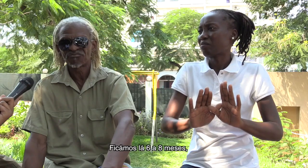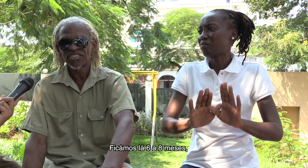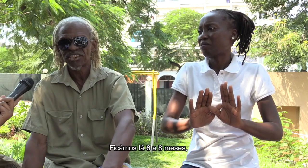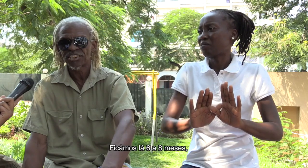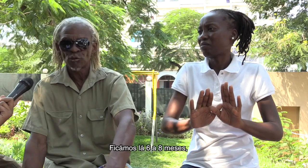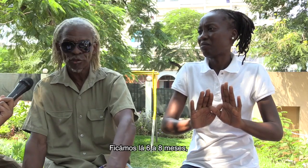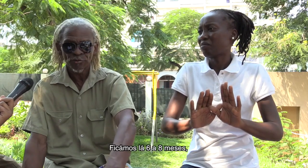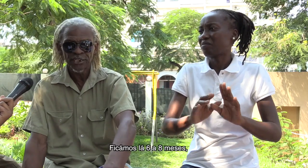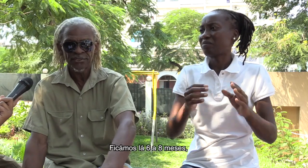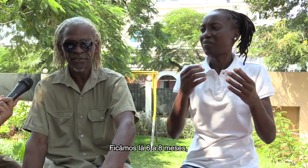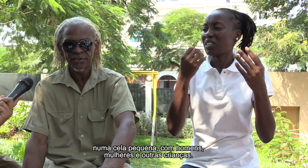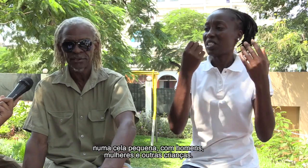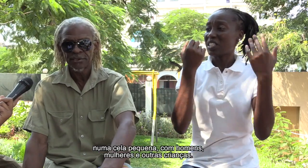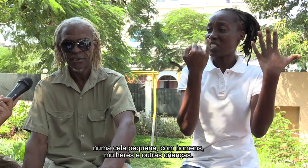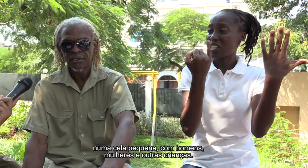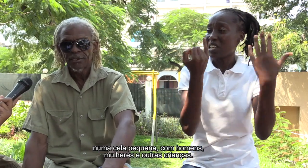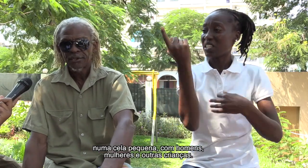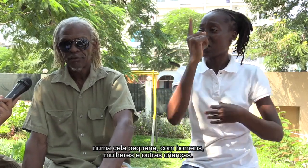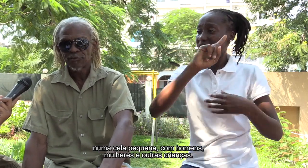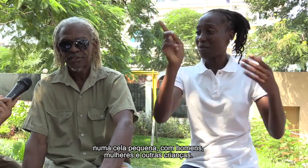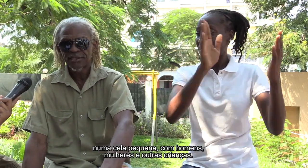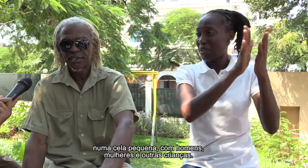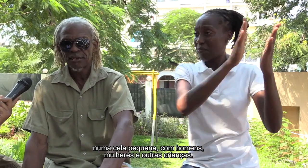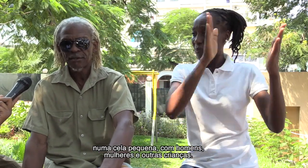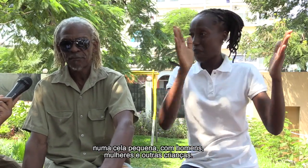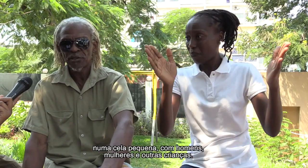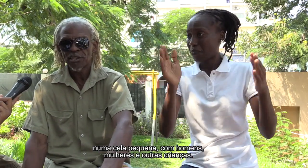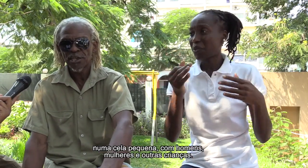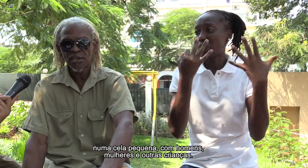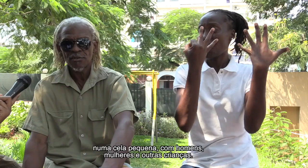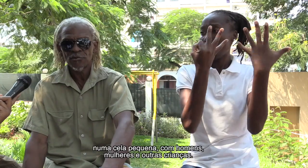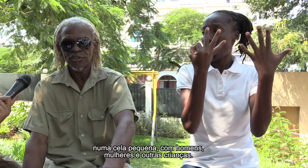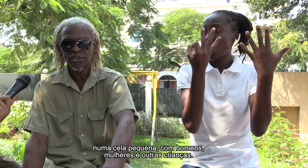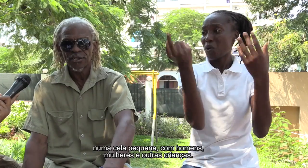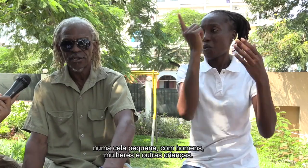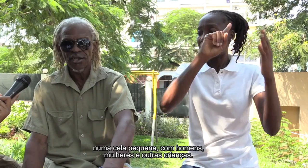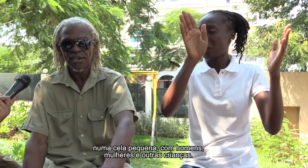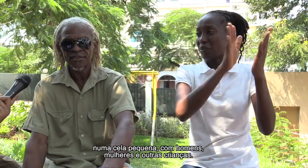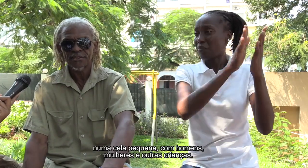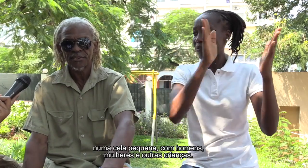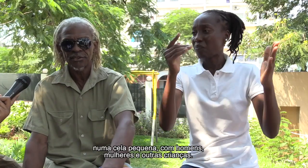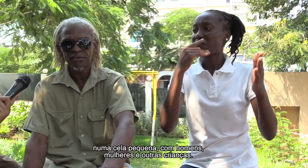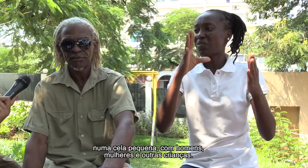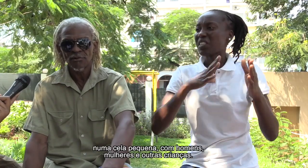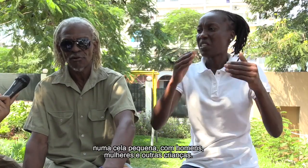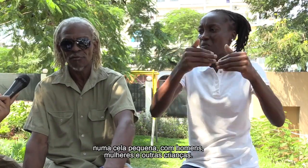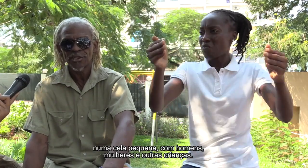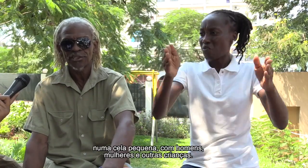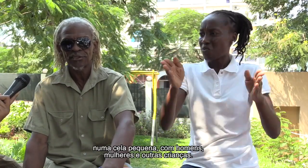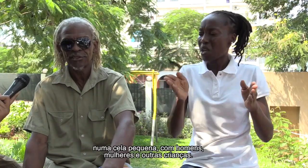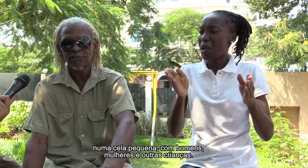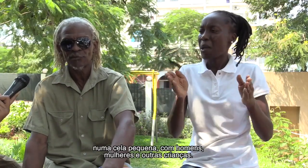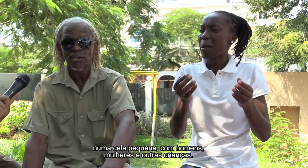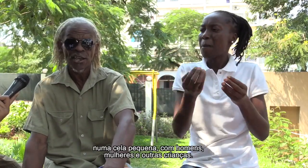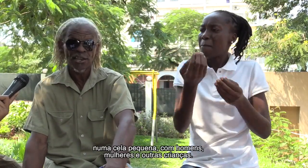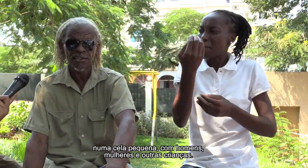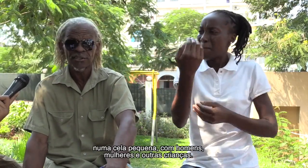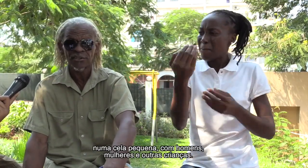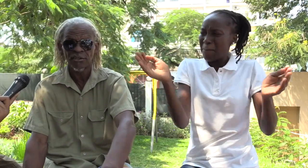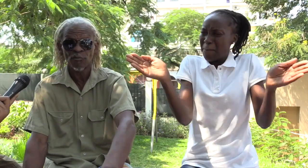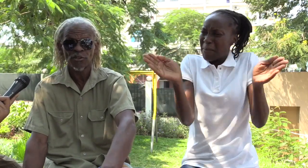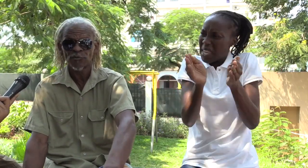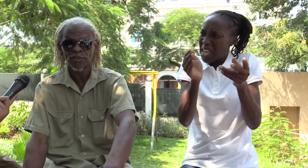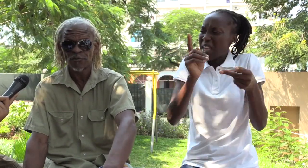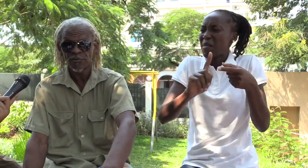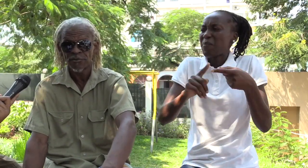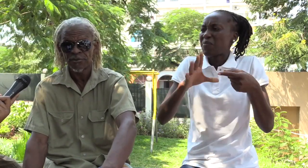6 a 8 meses, numa cela pequena onde tinha crianças, homens, mulheres,